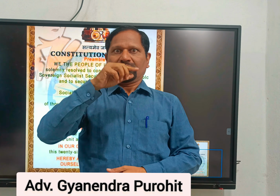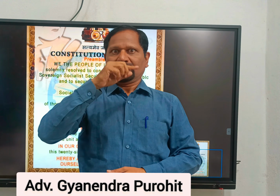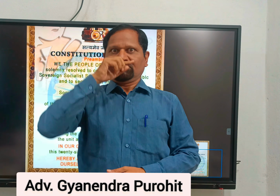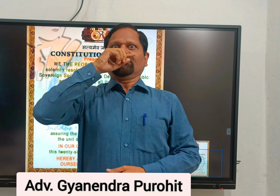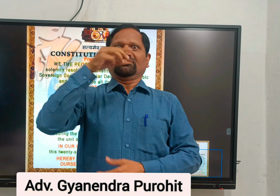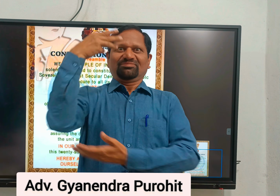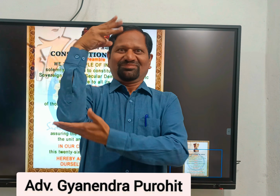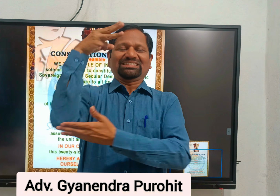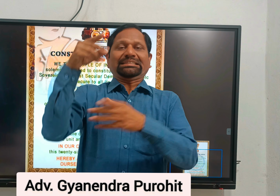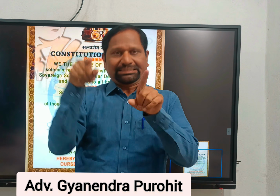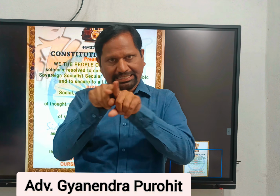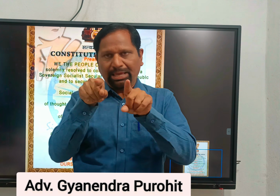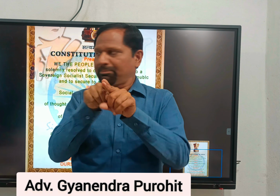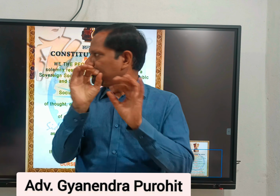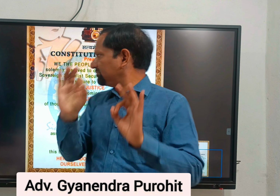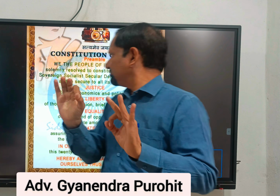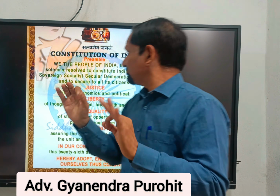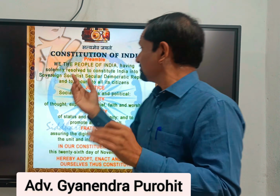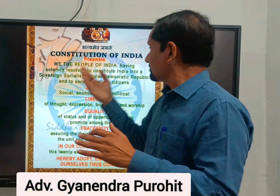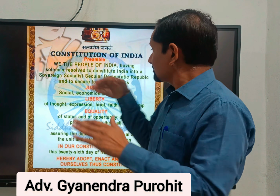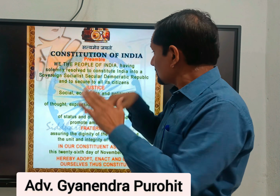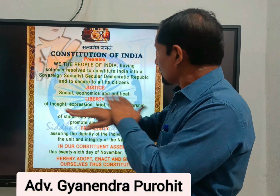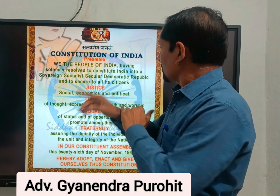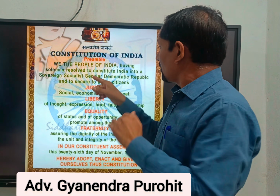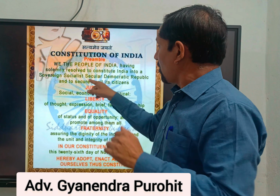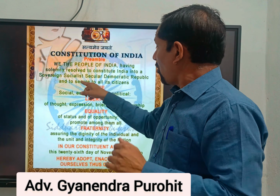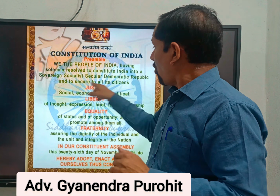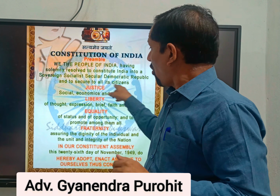हैं और हमें गर्व है हमारे